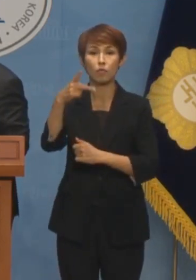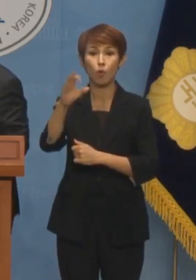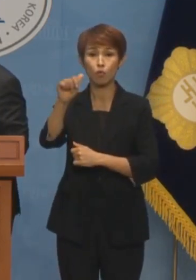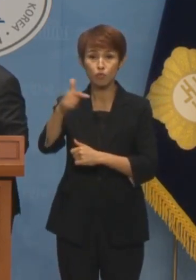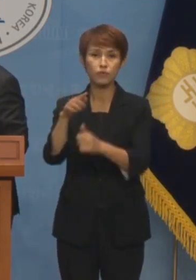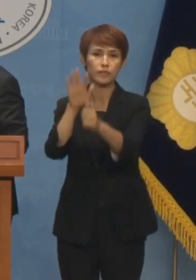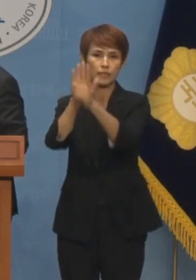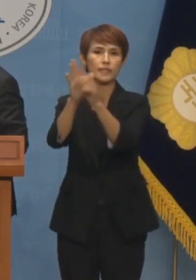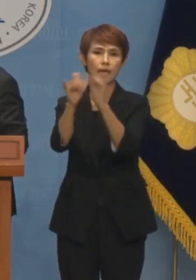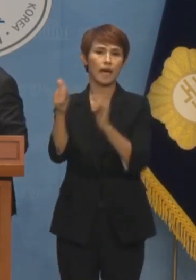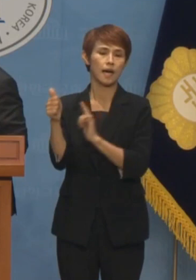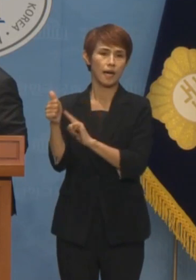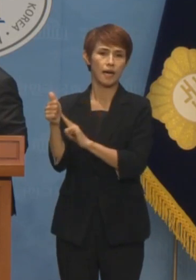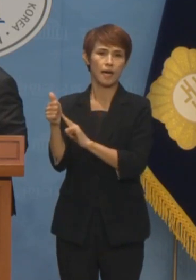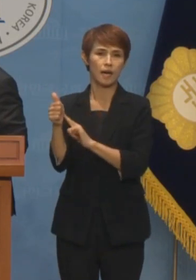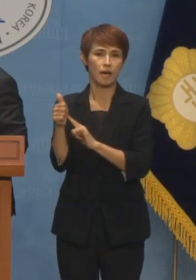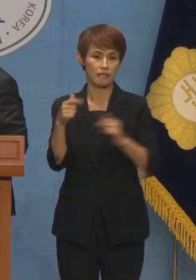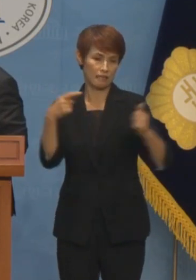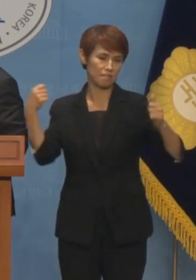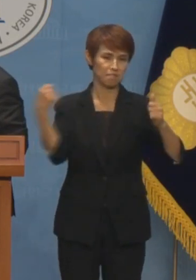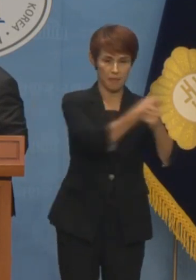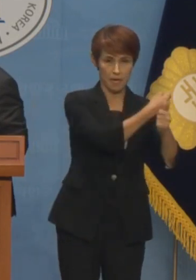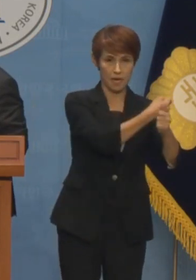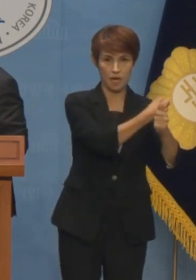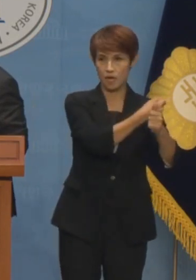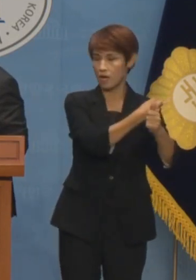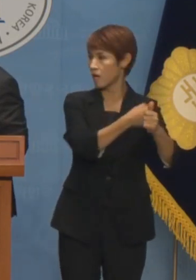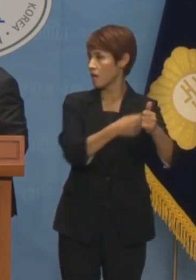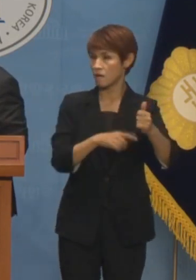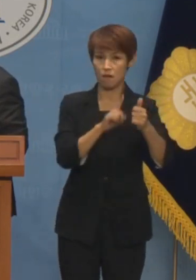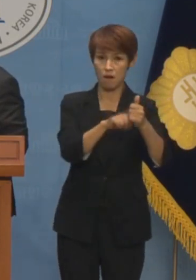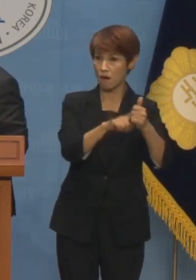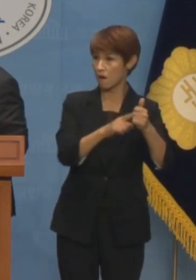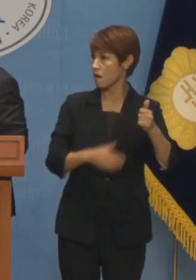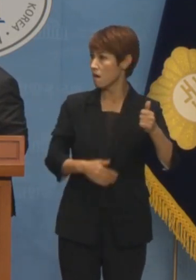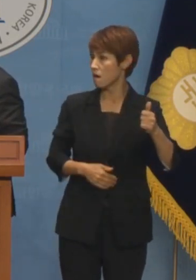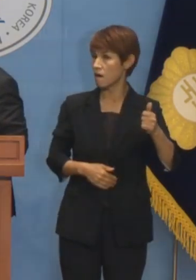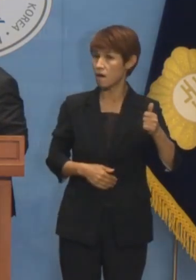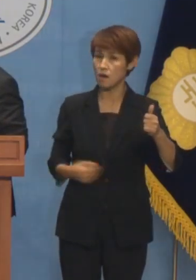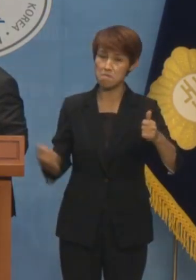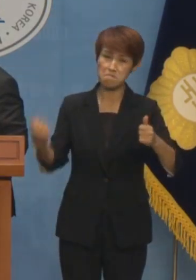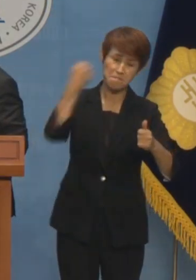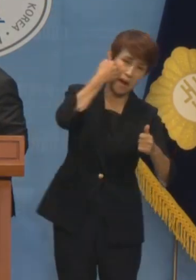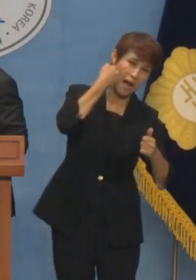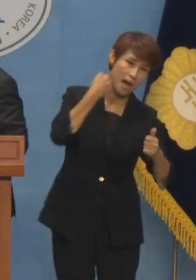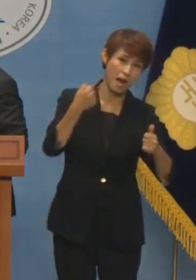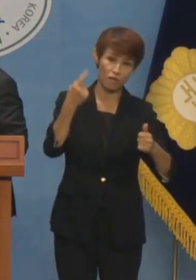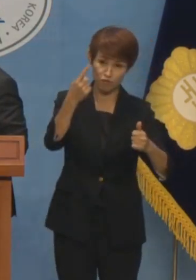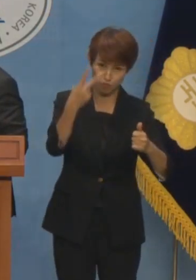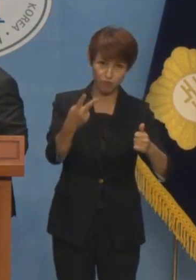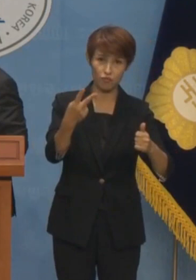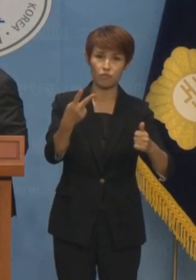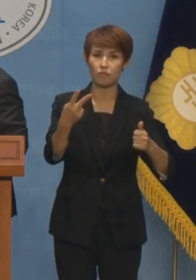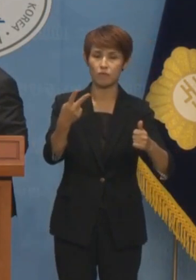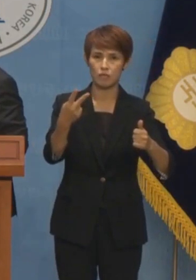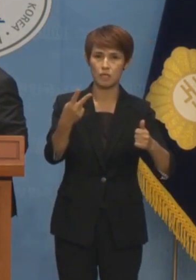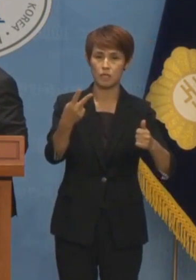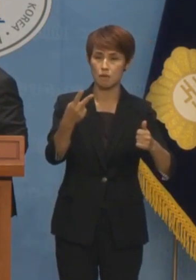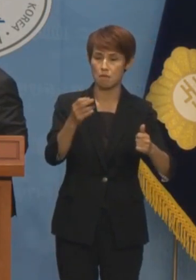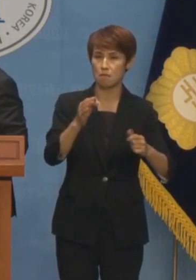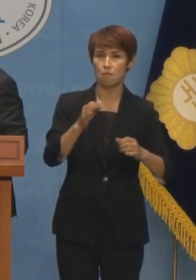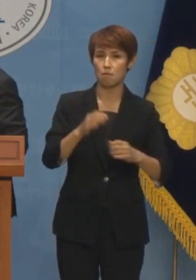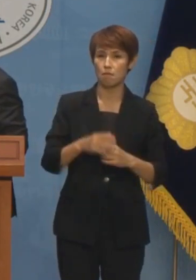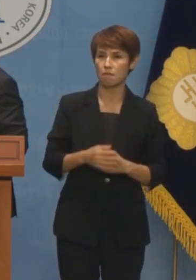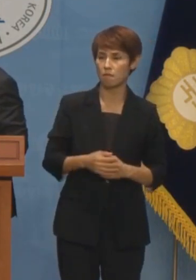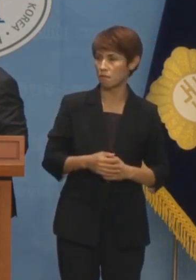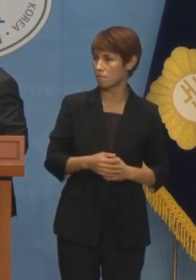그러자 이제 두 번째 맞고 나서야 킬문 씨가 두 번의 가격을 당했으니 정당방위를 하고 놀랬기 때문에